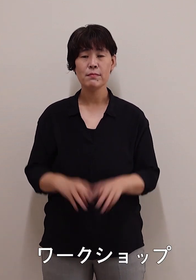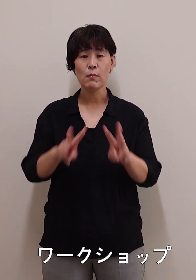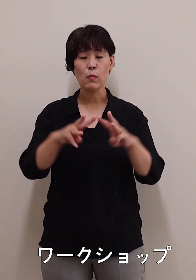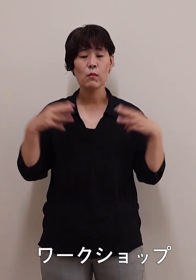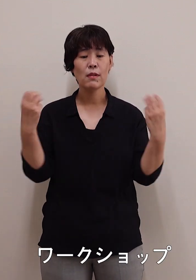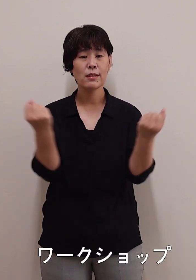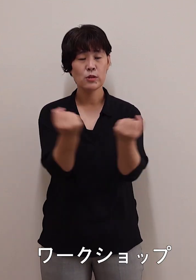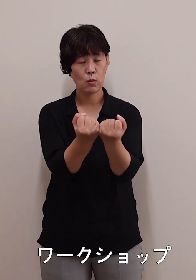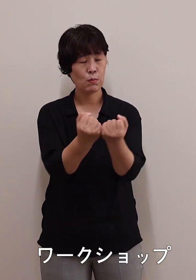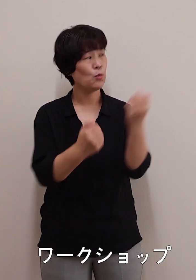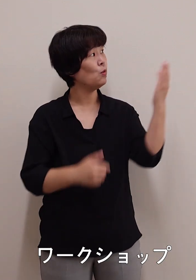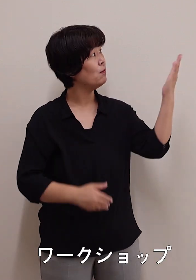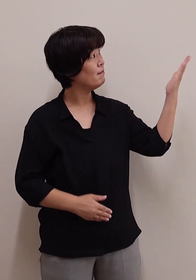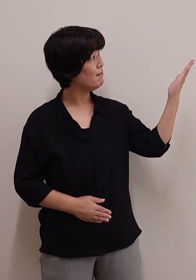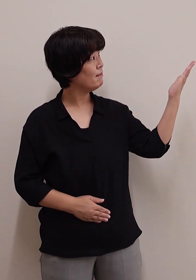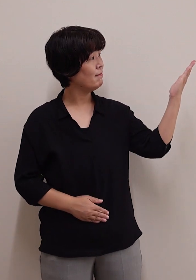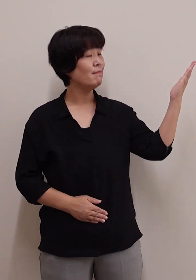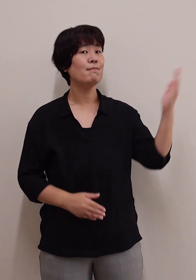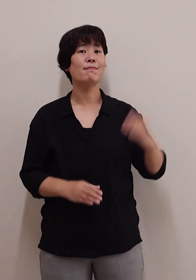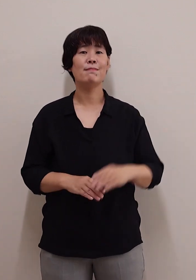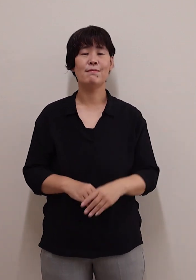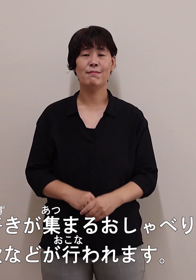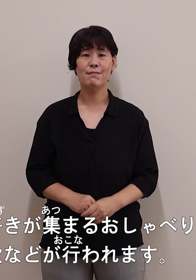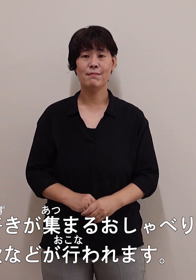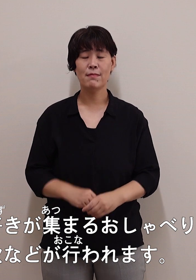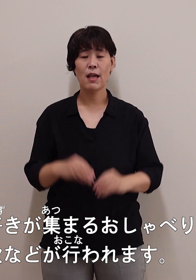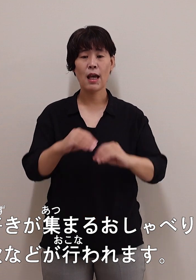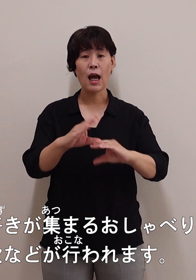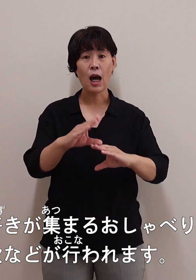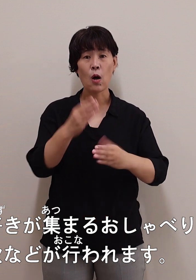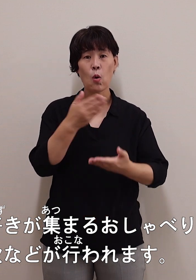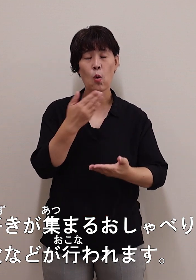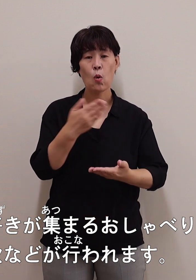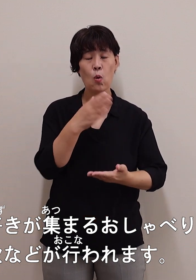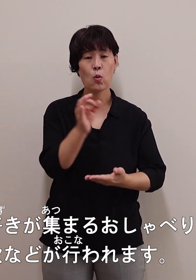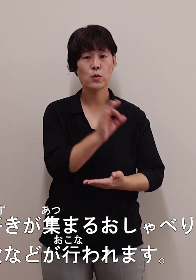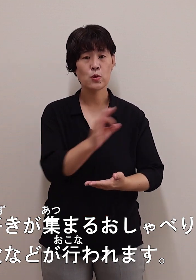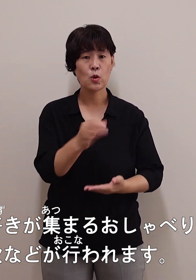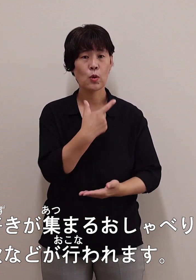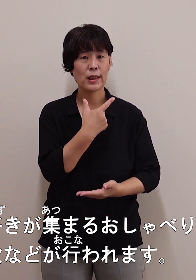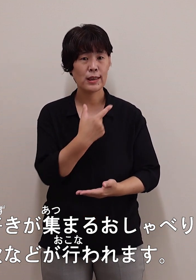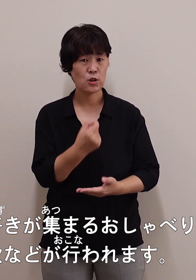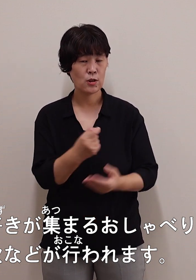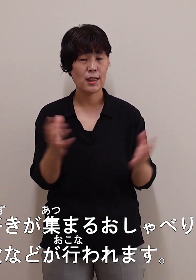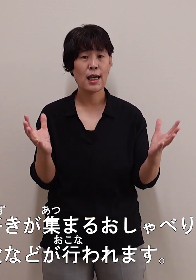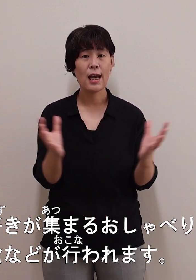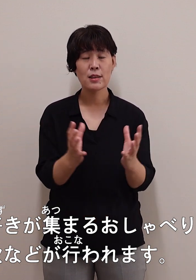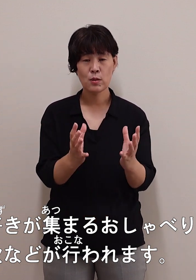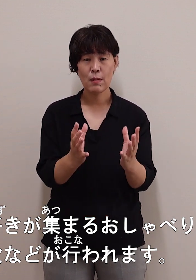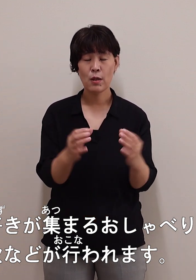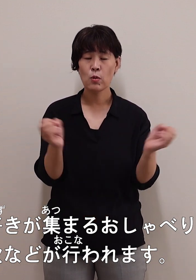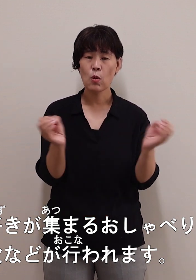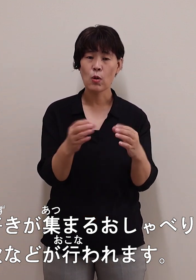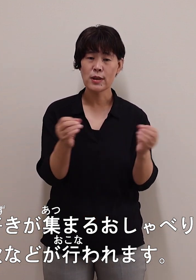。発酵食品好きが集まるおしゃべりサロン